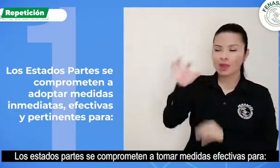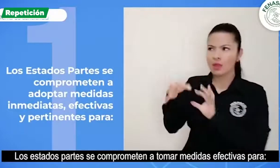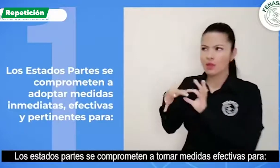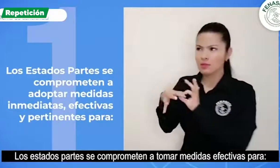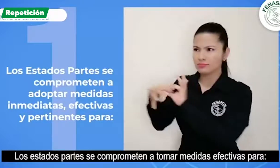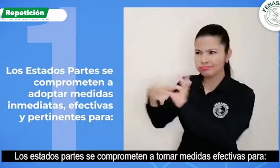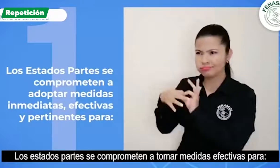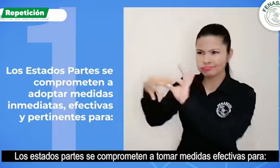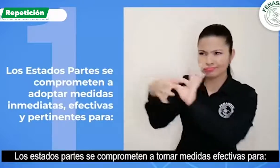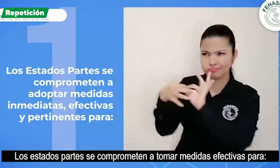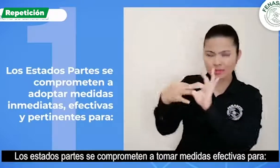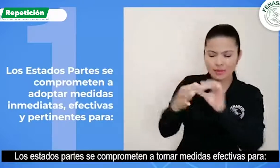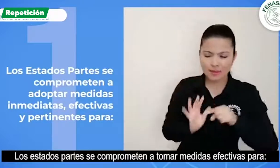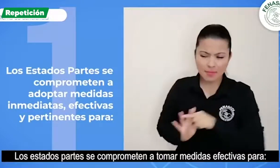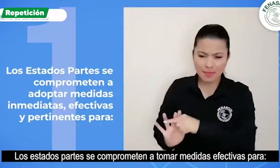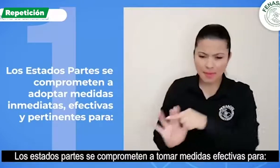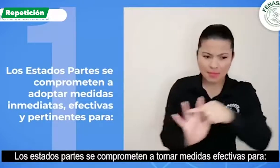Para